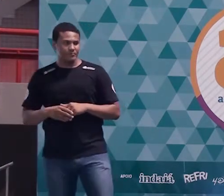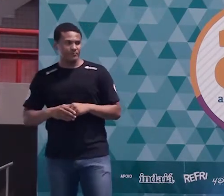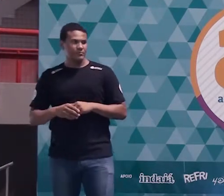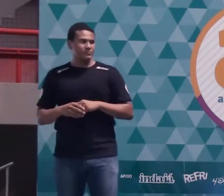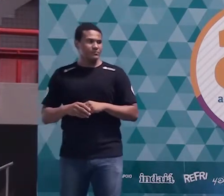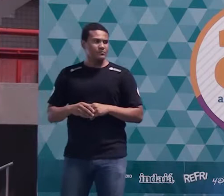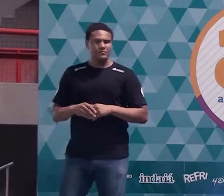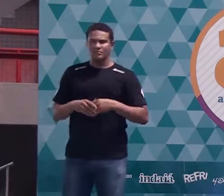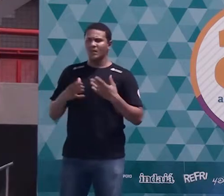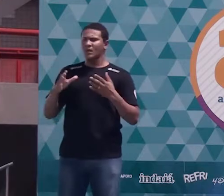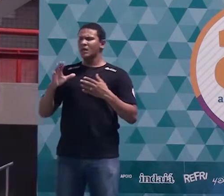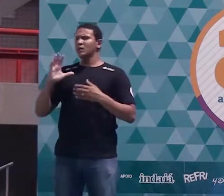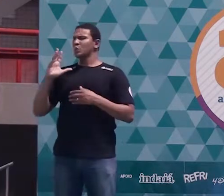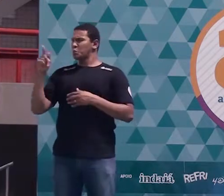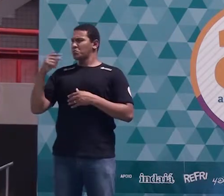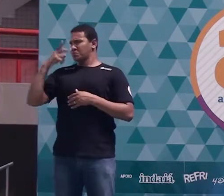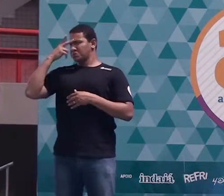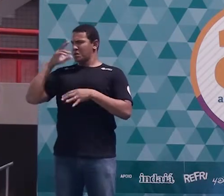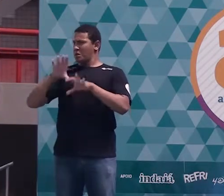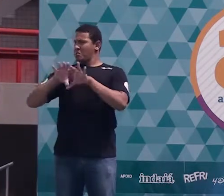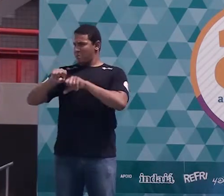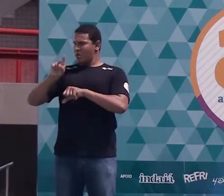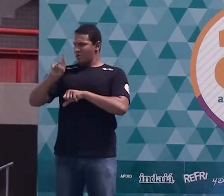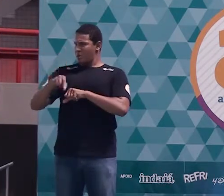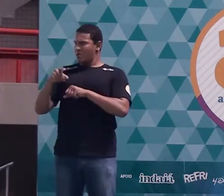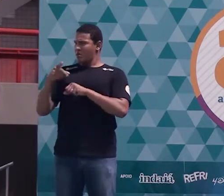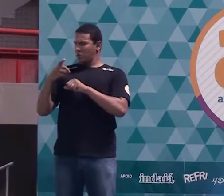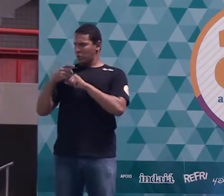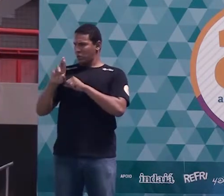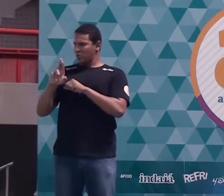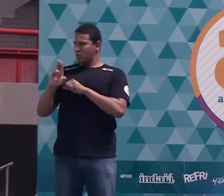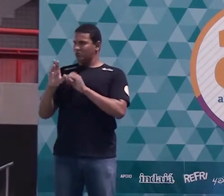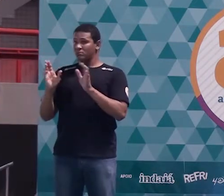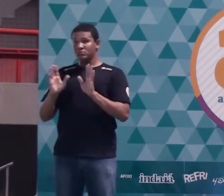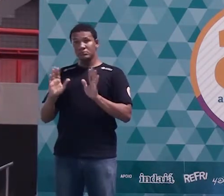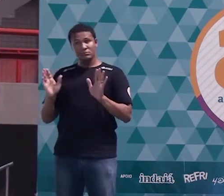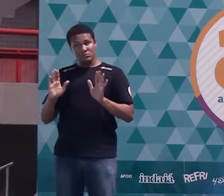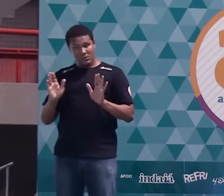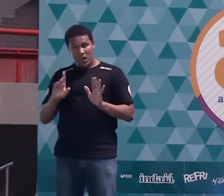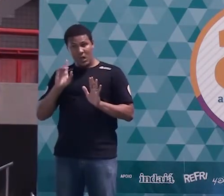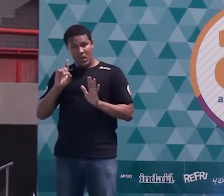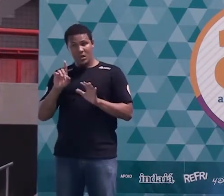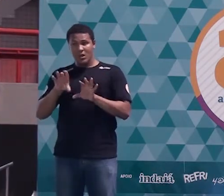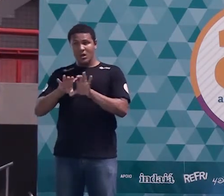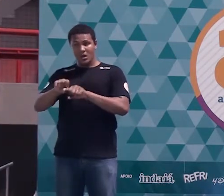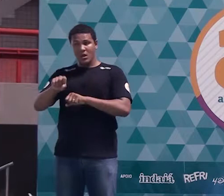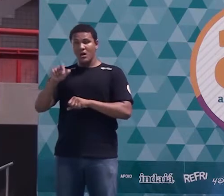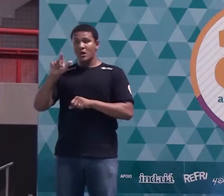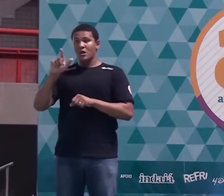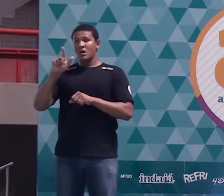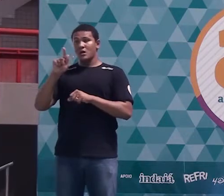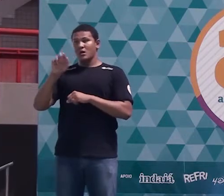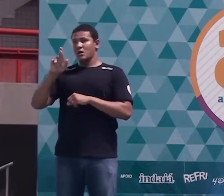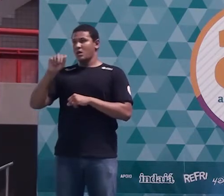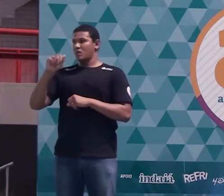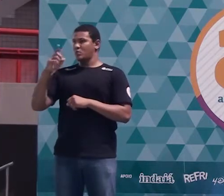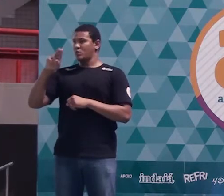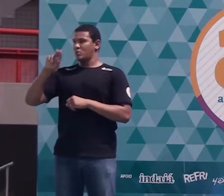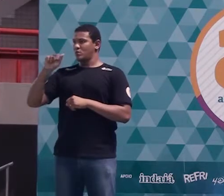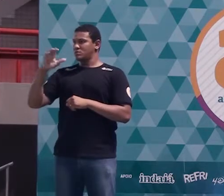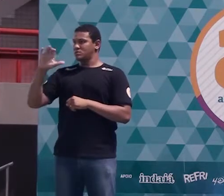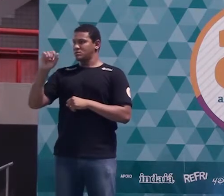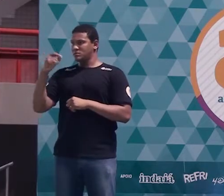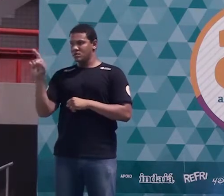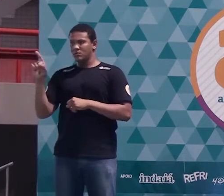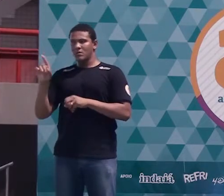são doutores? Não. As pessoas que terminam a faculdade, elas são graduadas. Por exemplo, eu terminei letras,